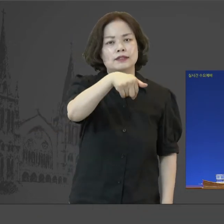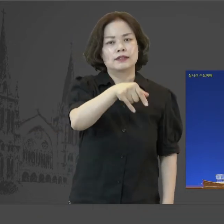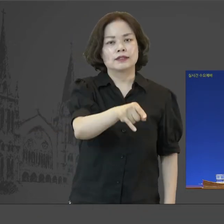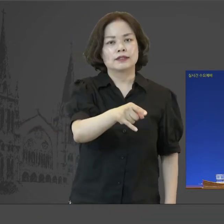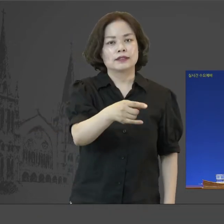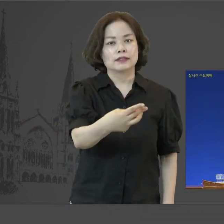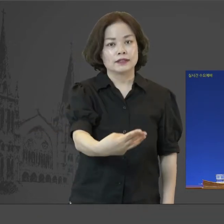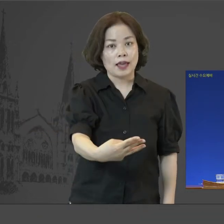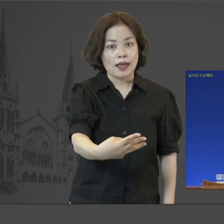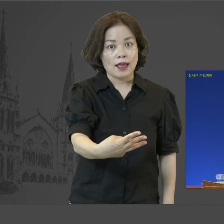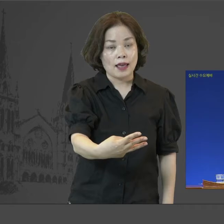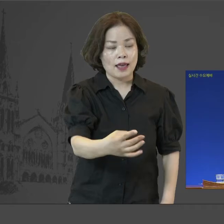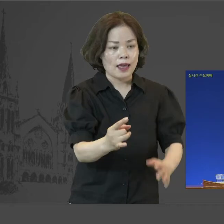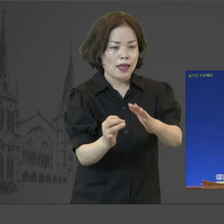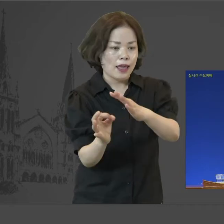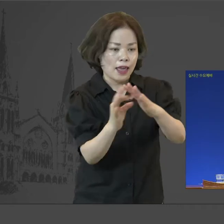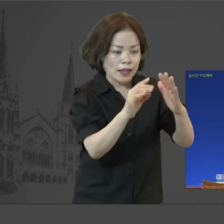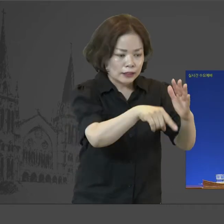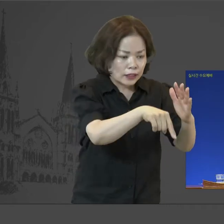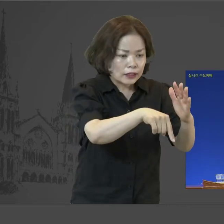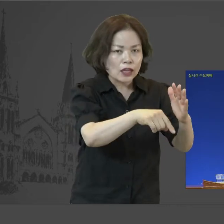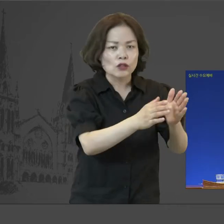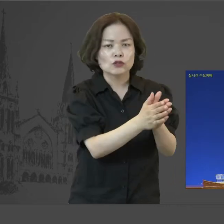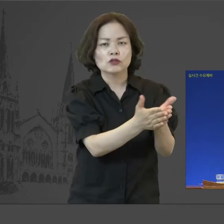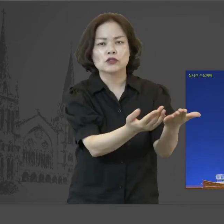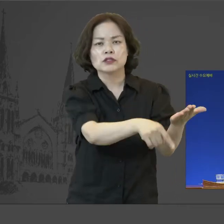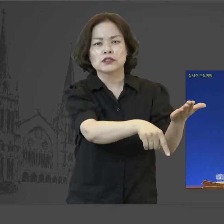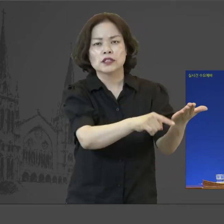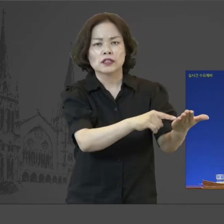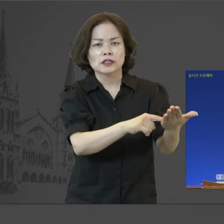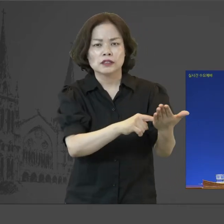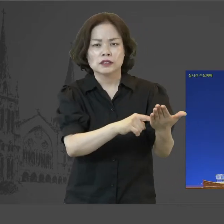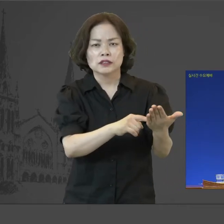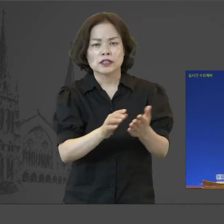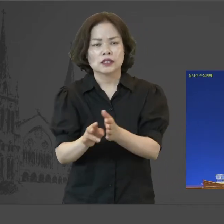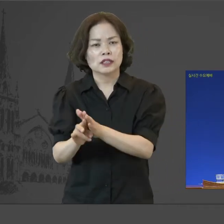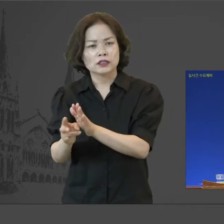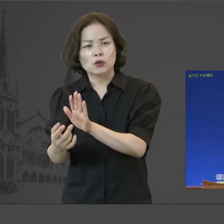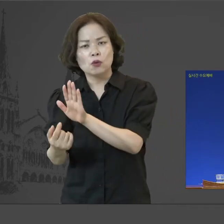합니다. 그런데 계시록 5장에 나오지는 않지만